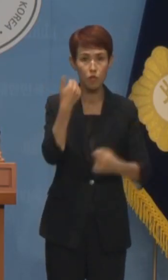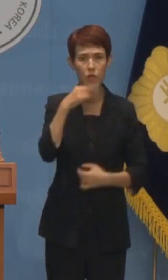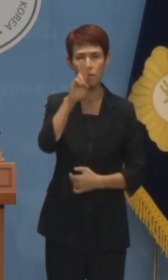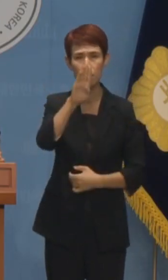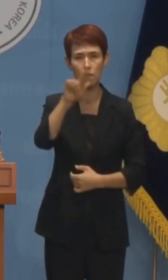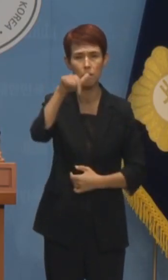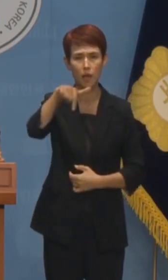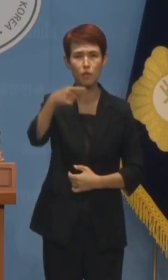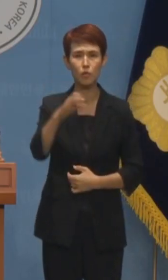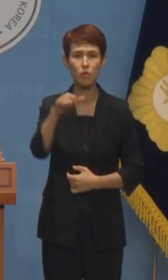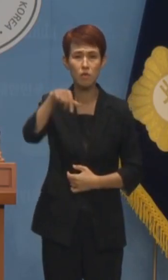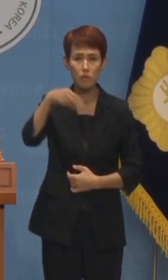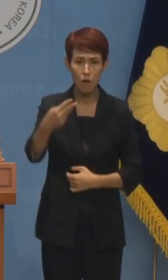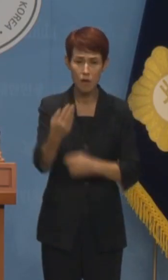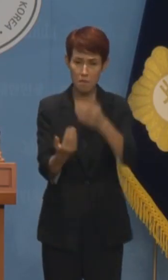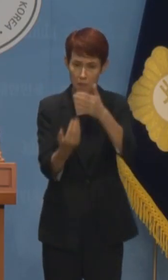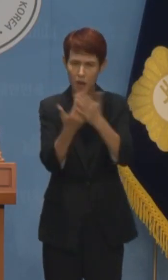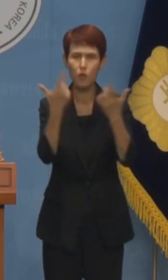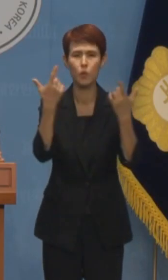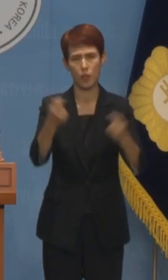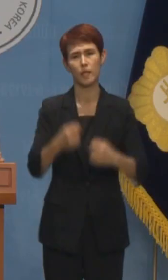열사 사건이 떠오릅니다.